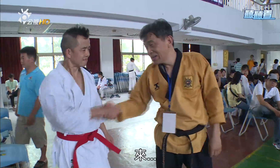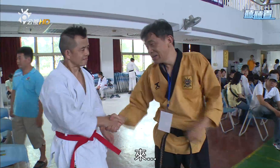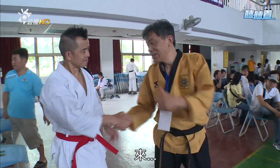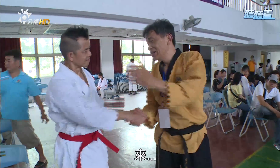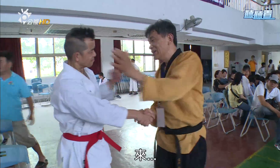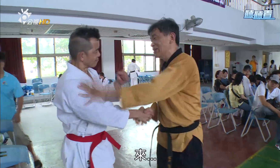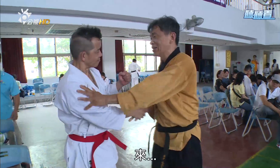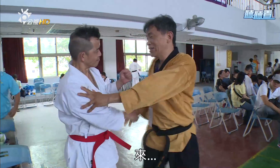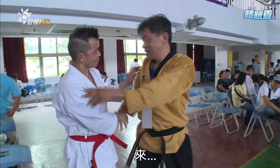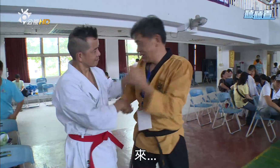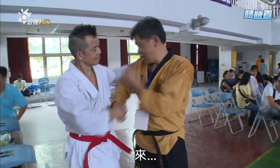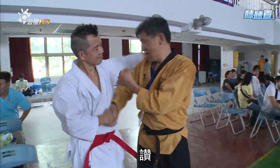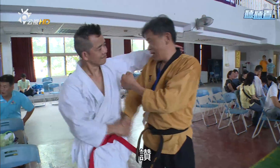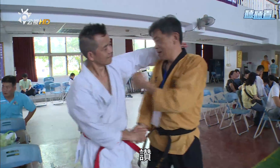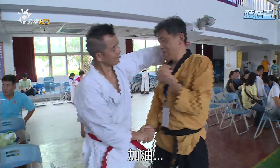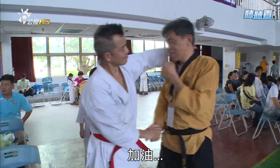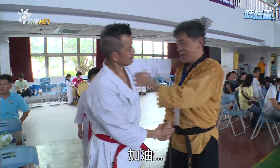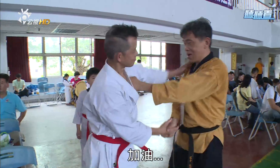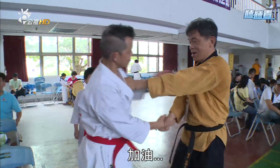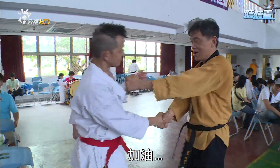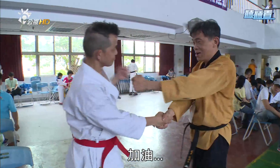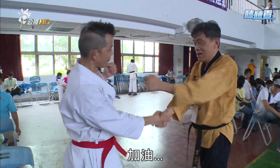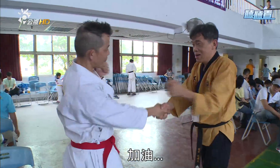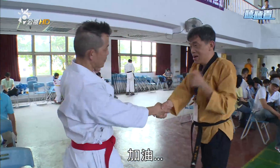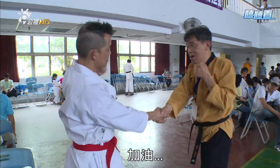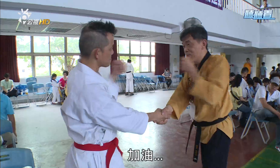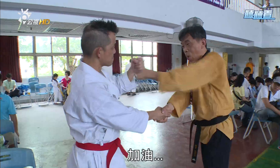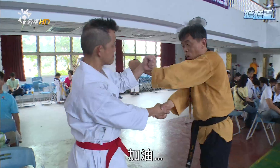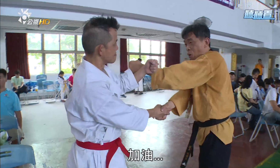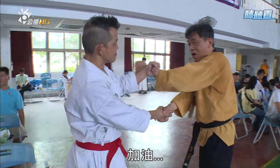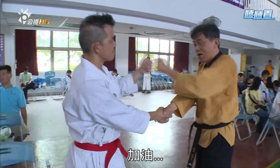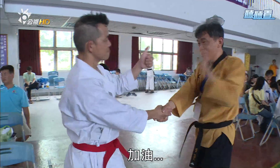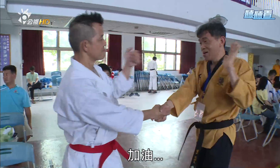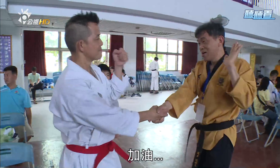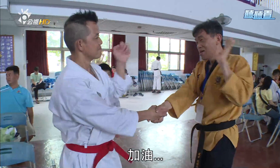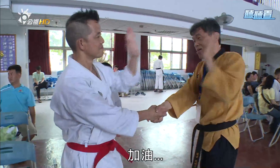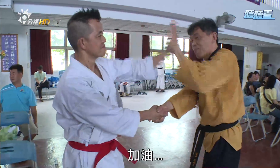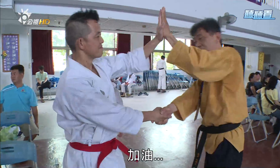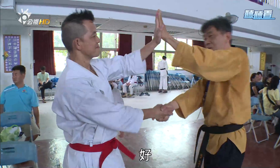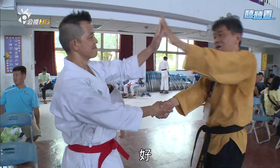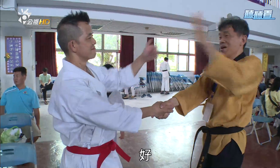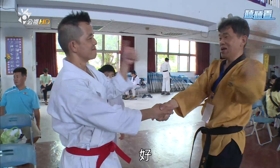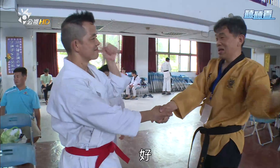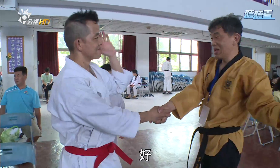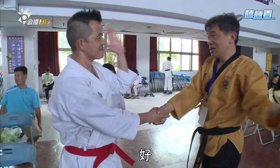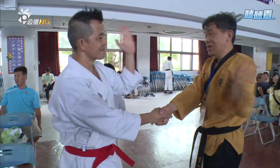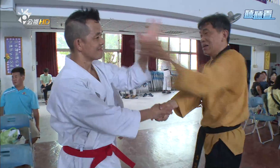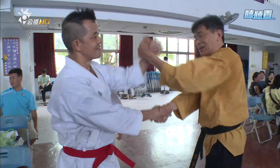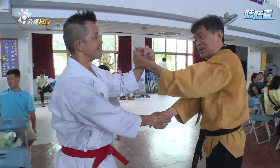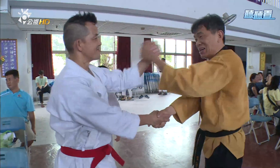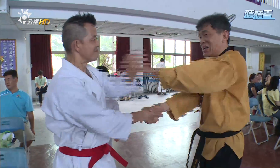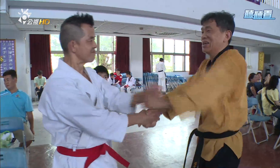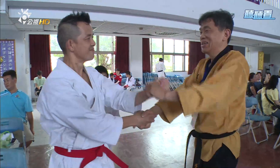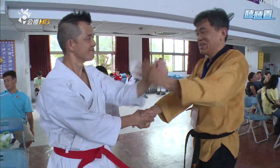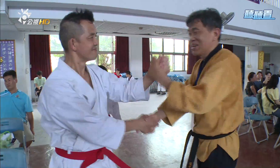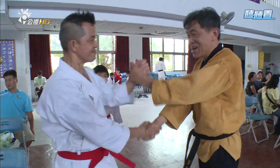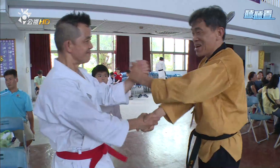来来， 再来， 加油啊！加油！ 加油！加油！ 加油！哎， 好。哎， 加